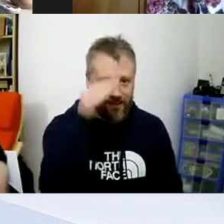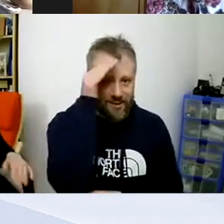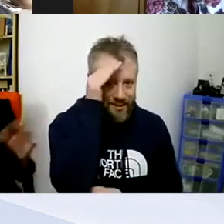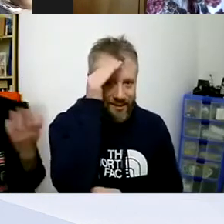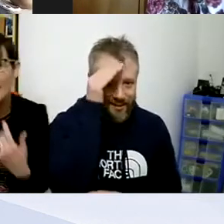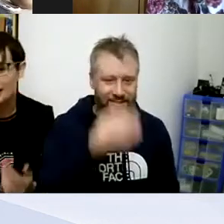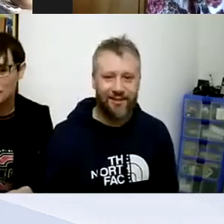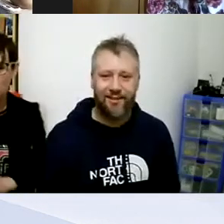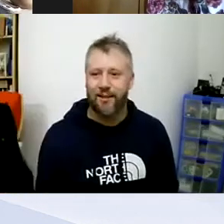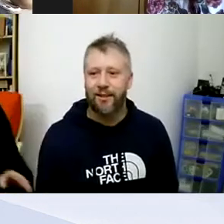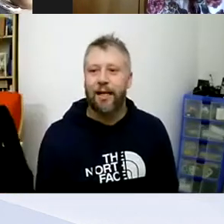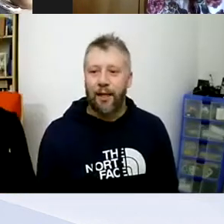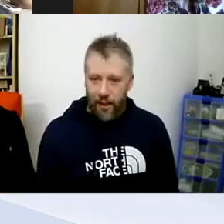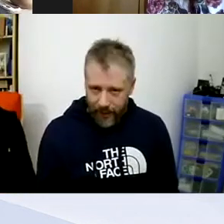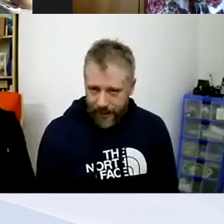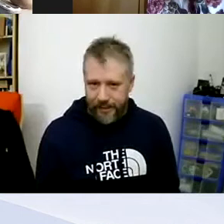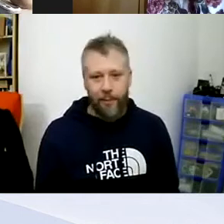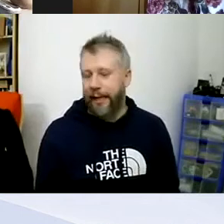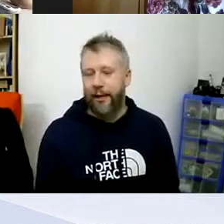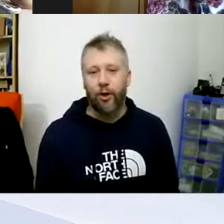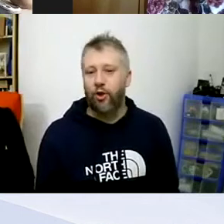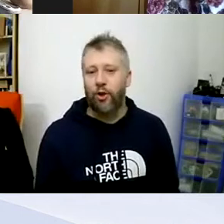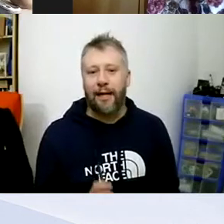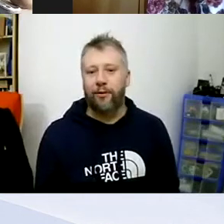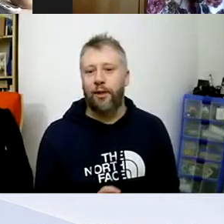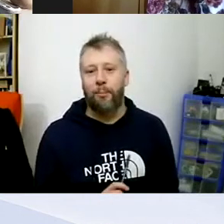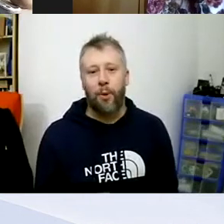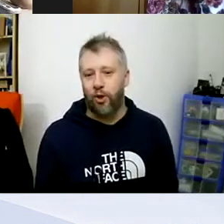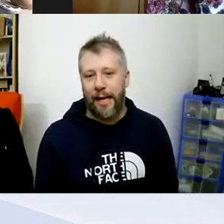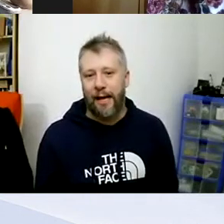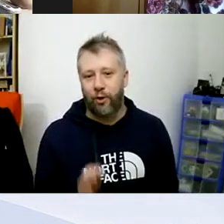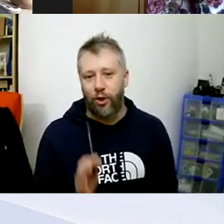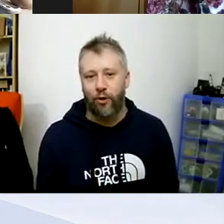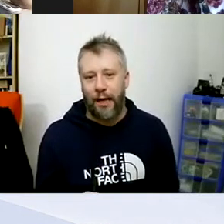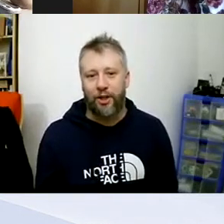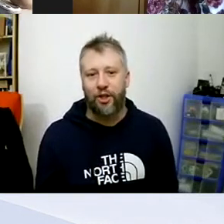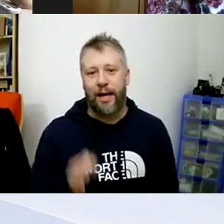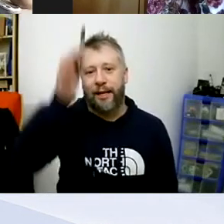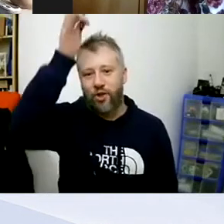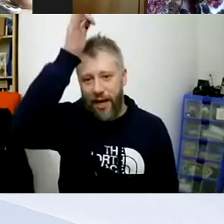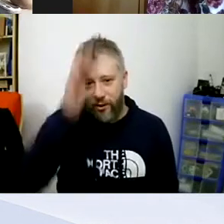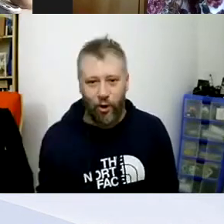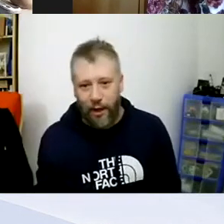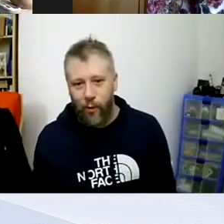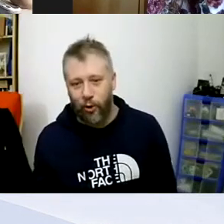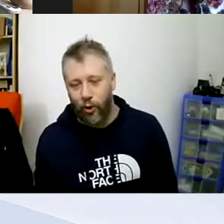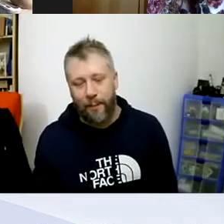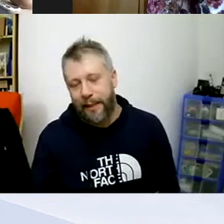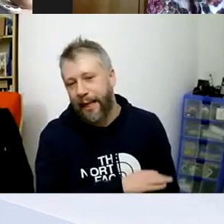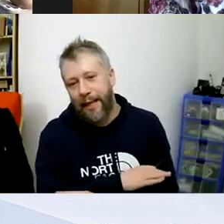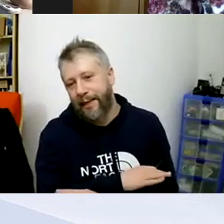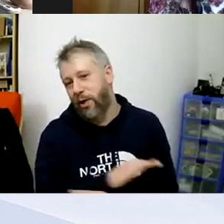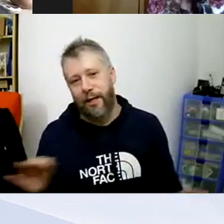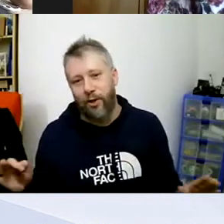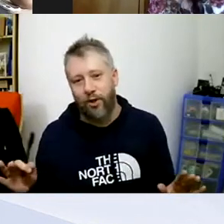tipo a 25 gradi, si muore di caldo in casa. Ecco. Sì, perché io sono nato nel po' sbagliato, io devo nascere in centro all'equatore,